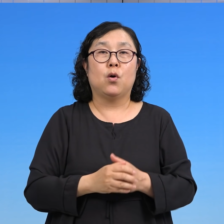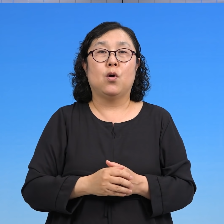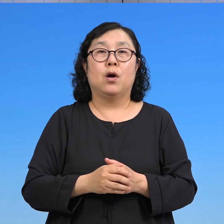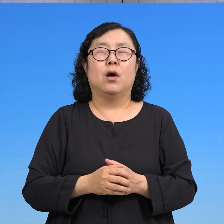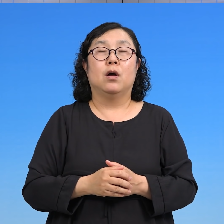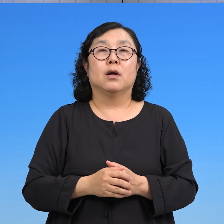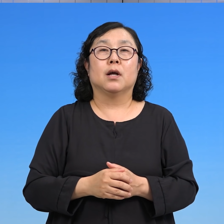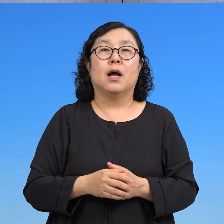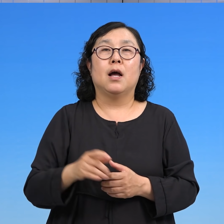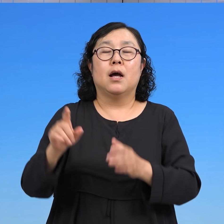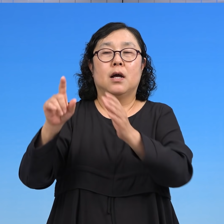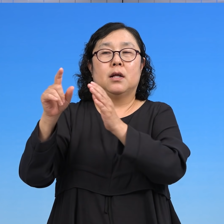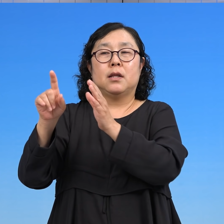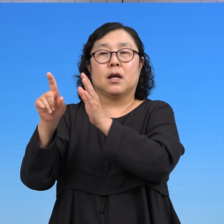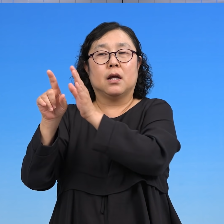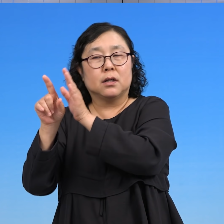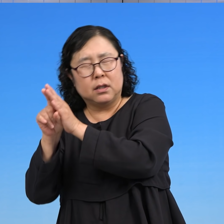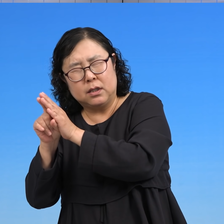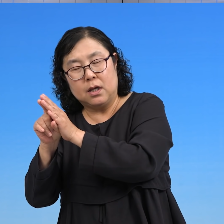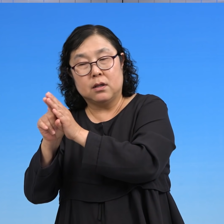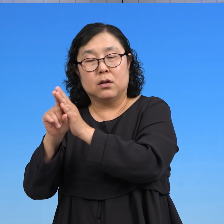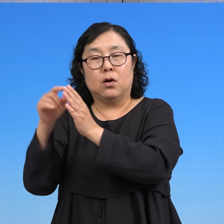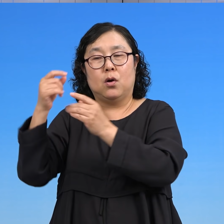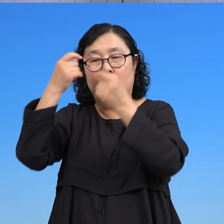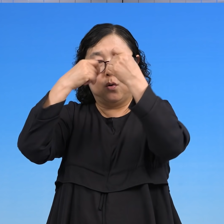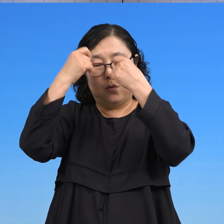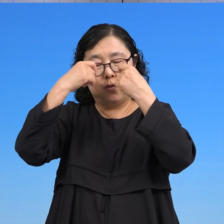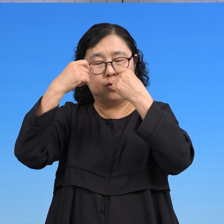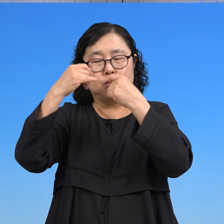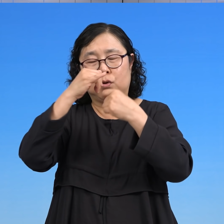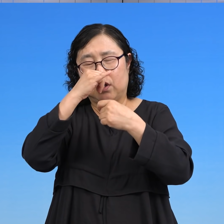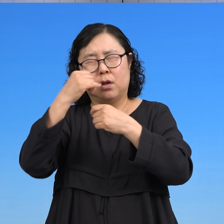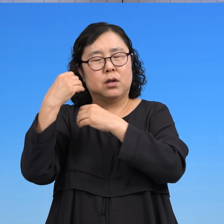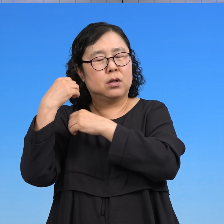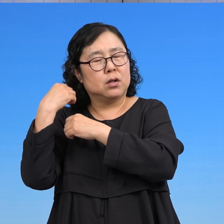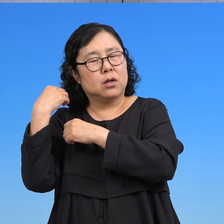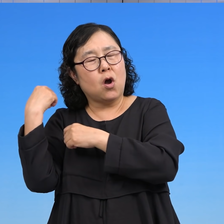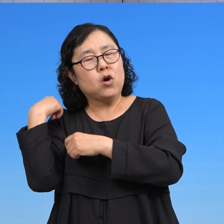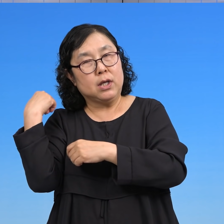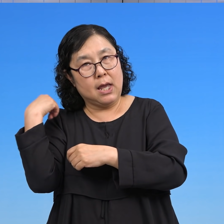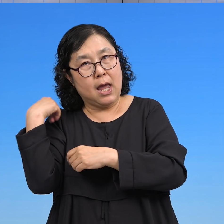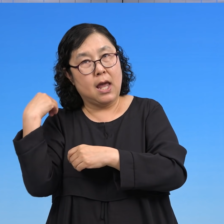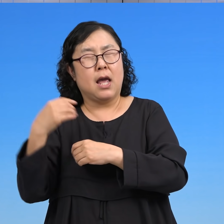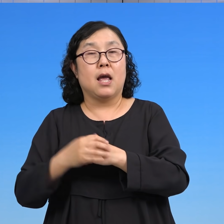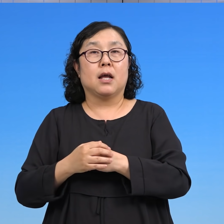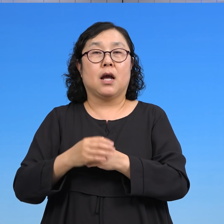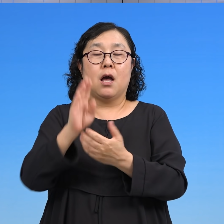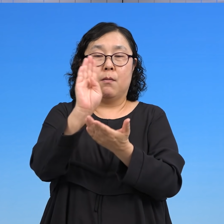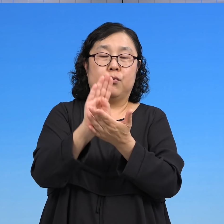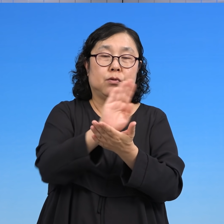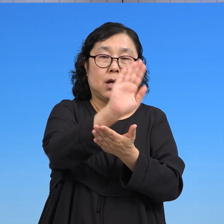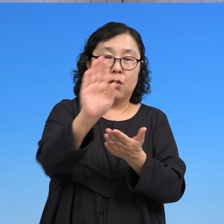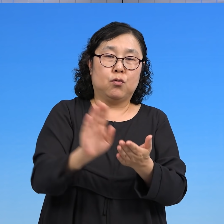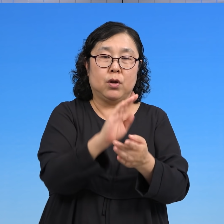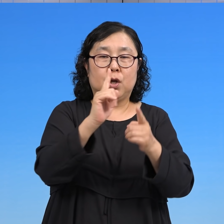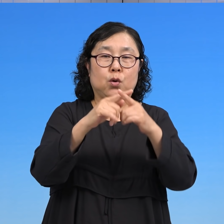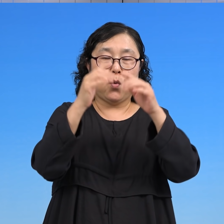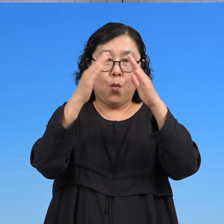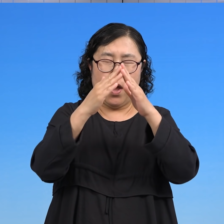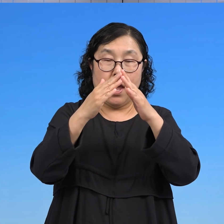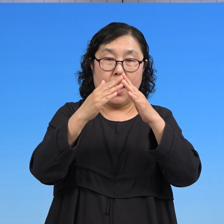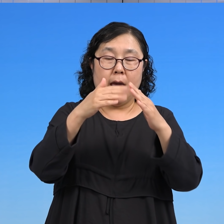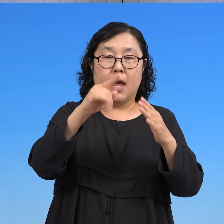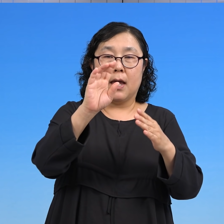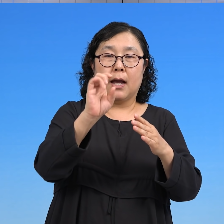이 shoulder to cry on, 기대어 울 수 있는 어깨, 분당 우리 교회가, 가평 우리 마을이 기대어 울 수 있는